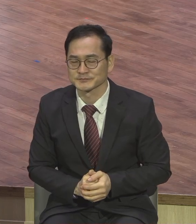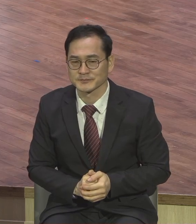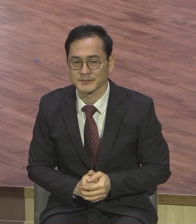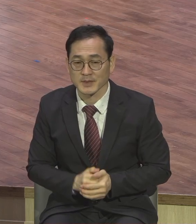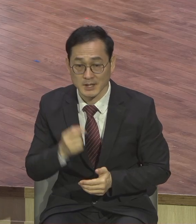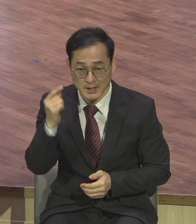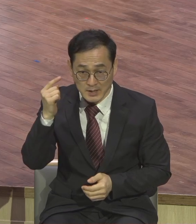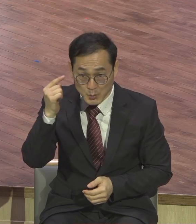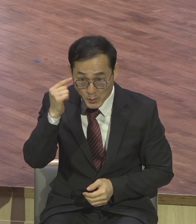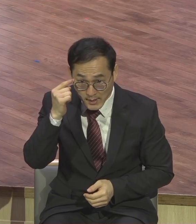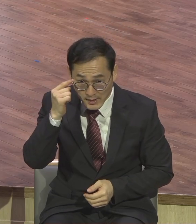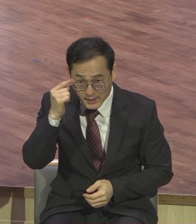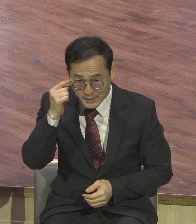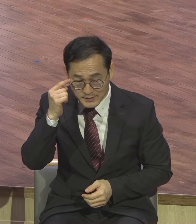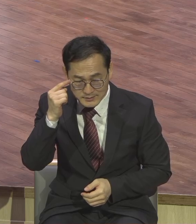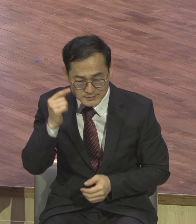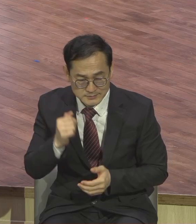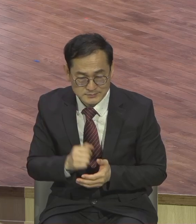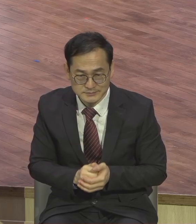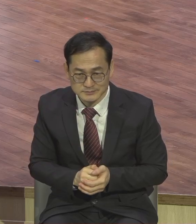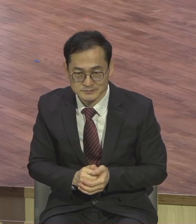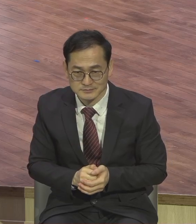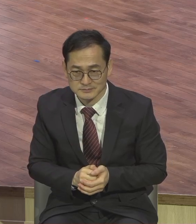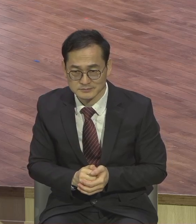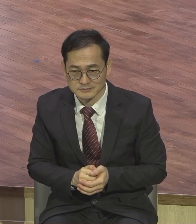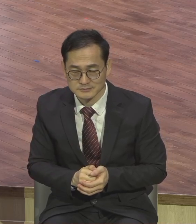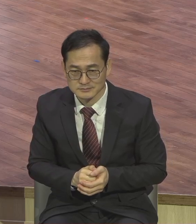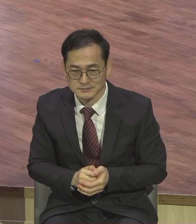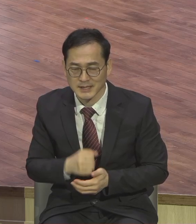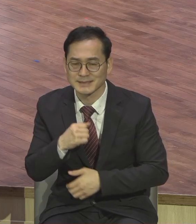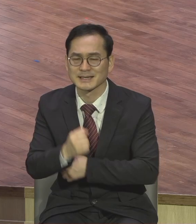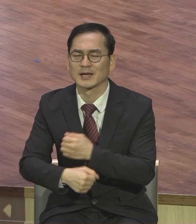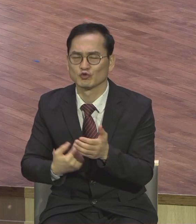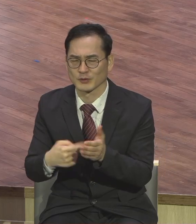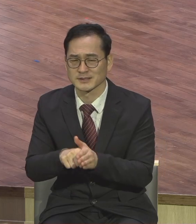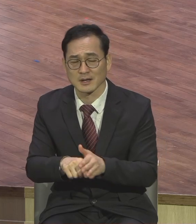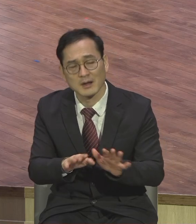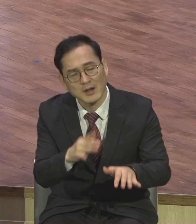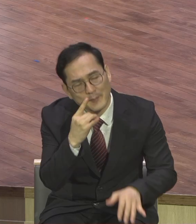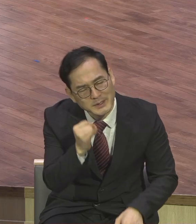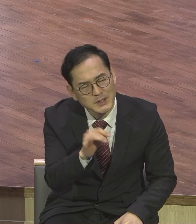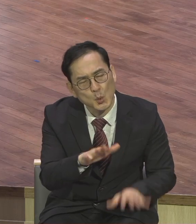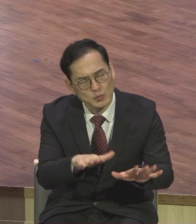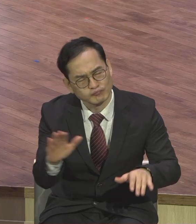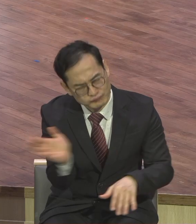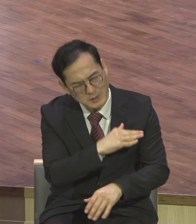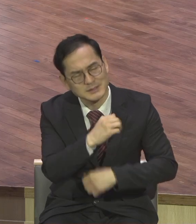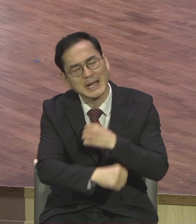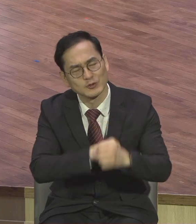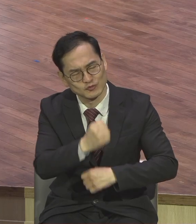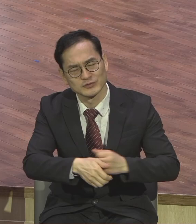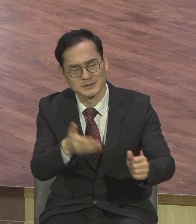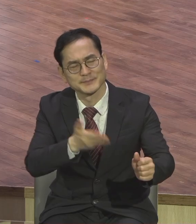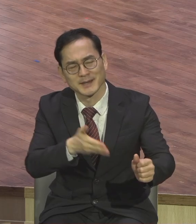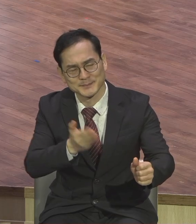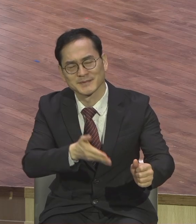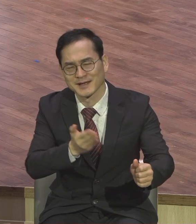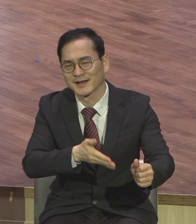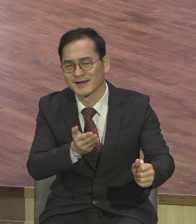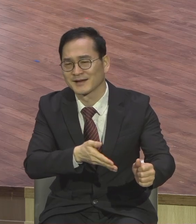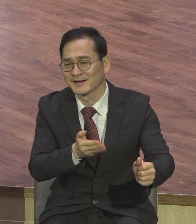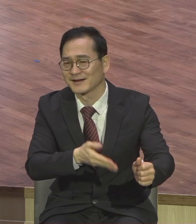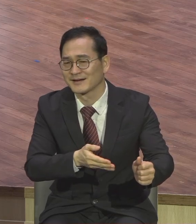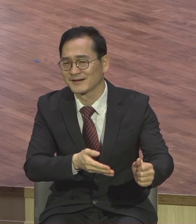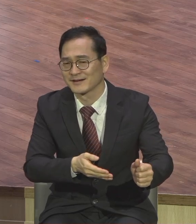왜? 어머니 오늘부터 자유하세요. 참 자유, 예수 안에 다 자유입니다. 우상 숭배할